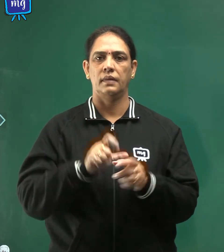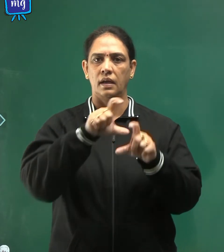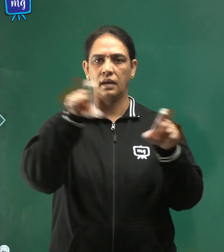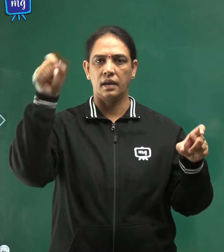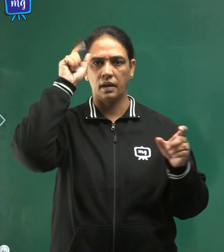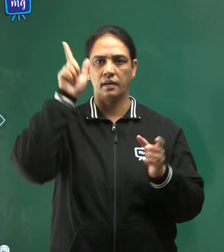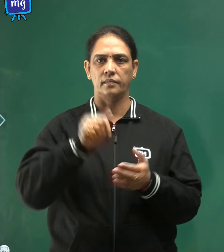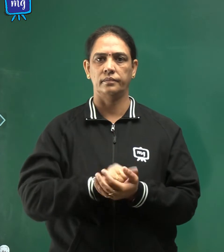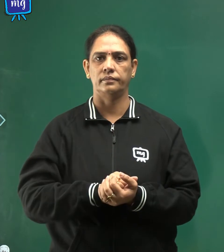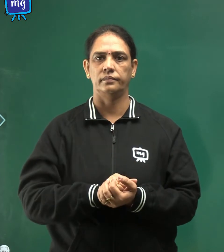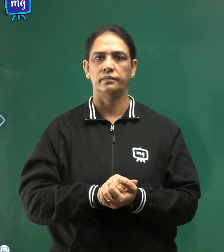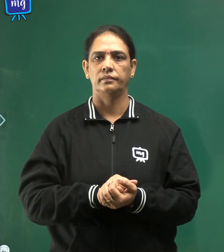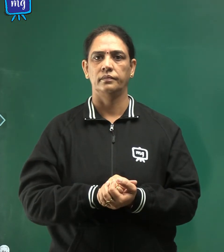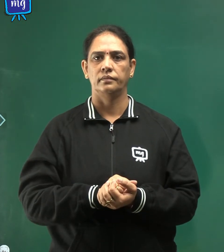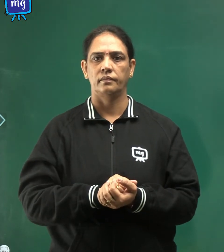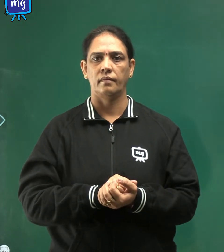आ गया?